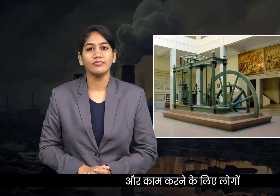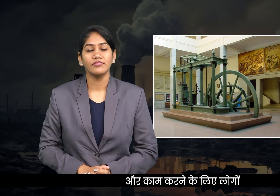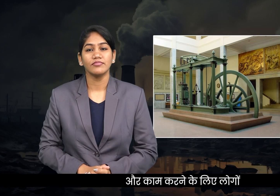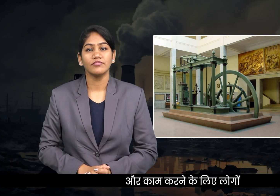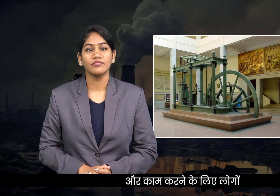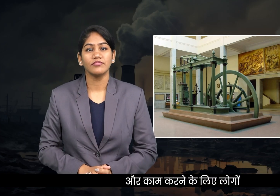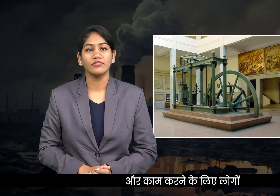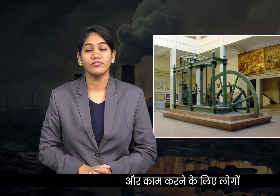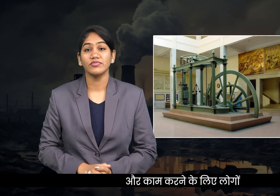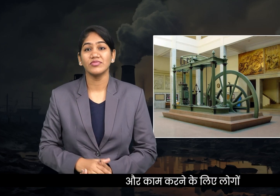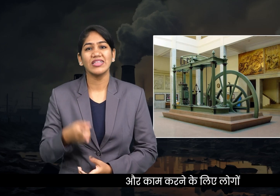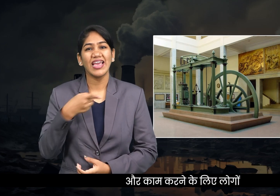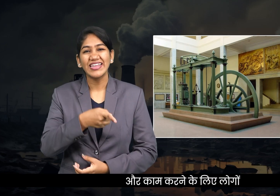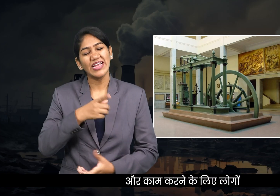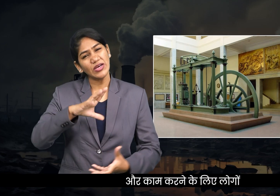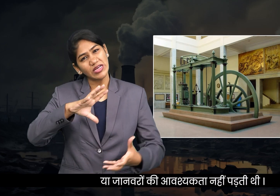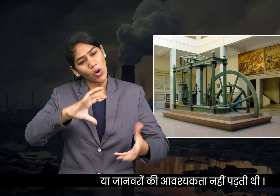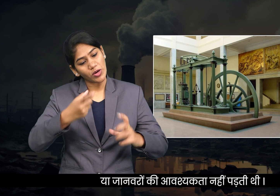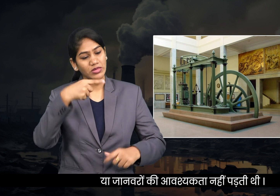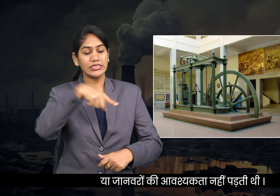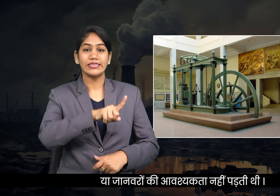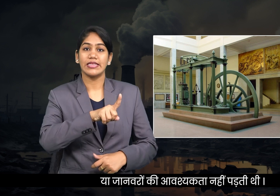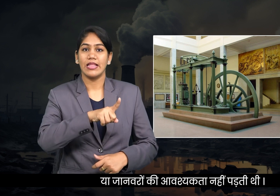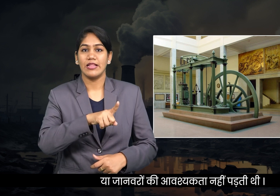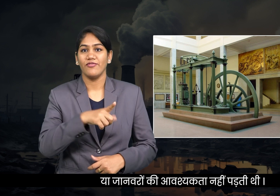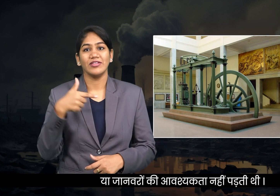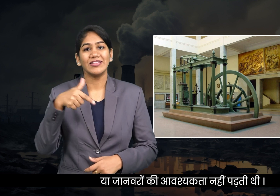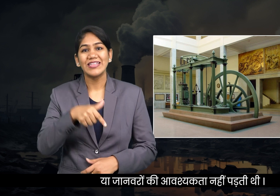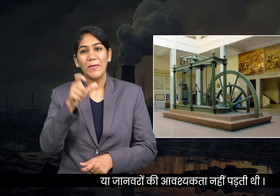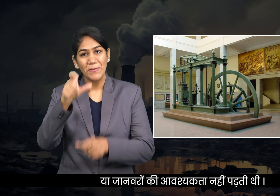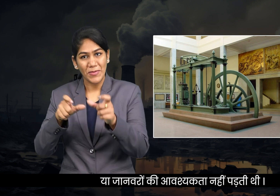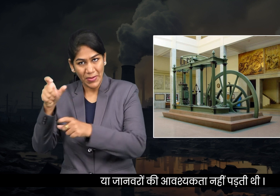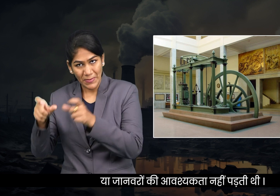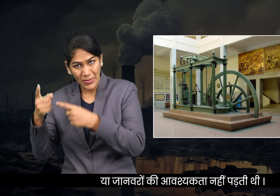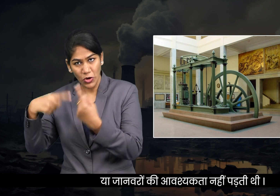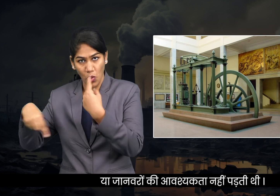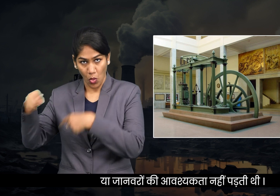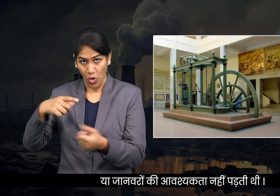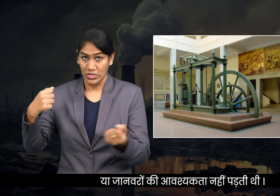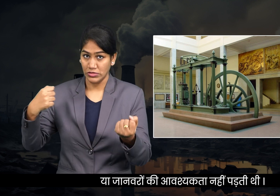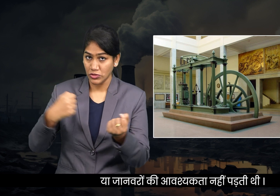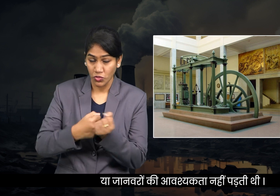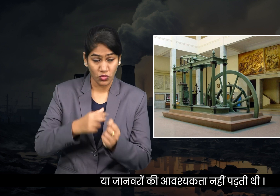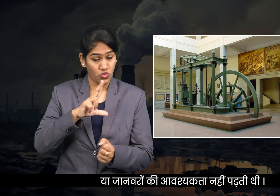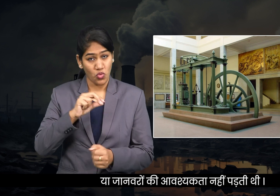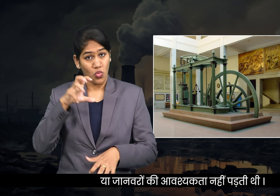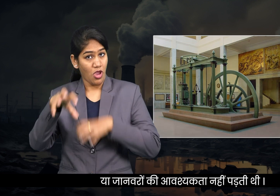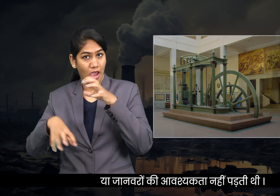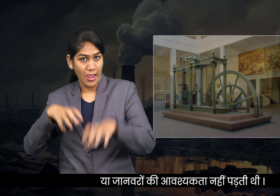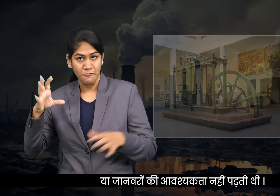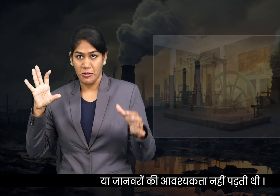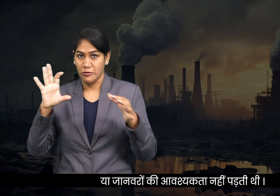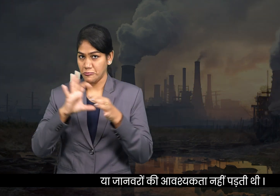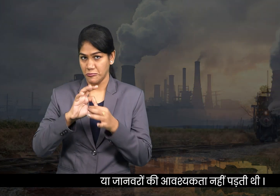और काम करने के लिए लोगों या जानवरों की आवश्यकता नहीं पड़ती थी।